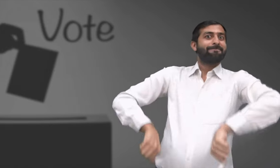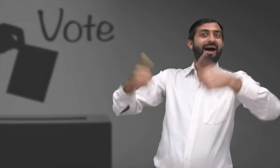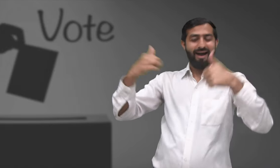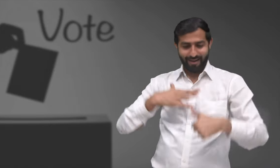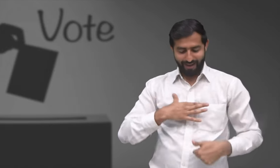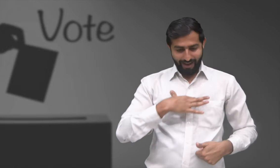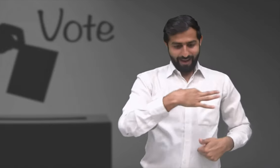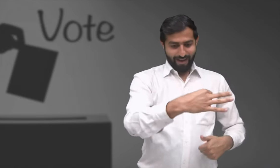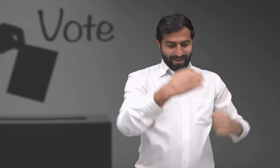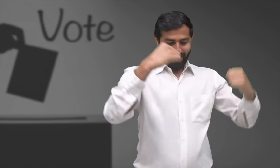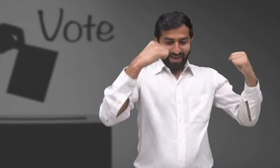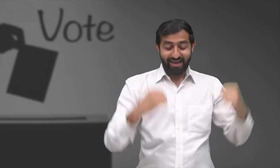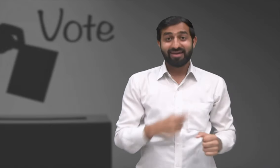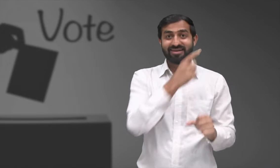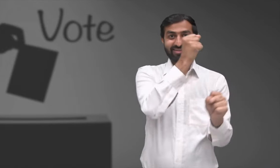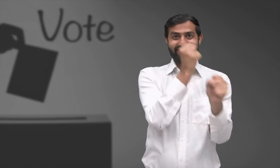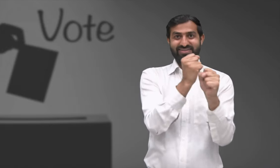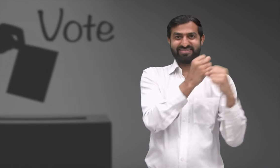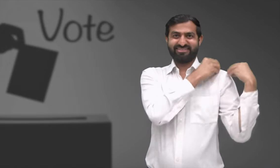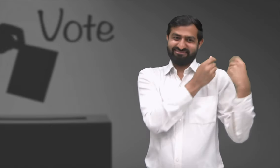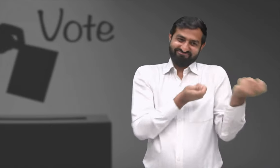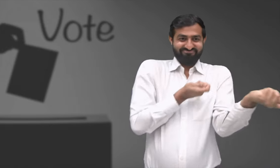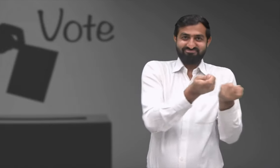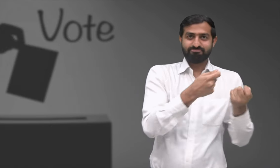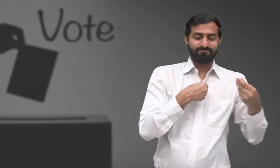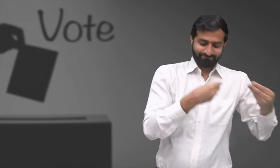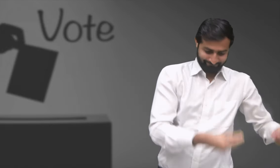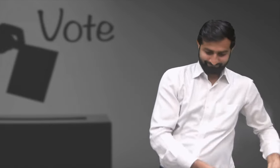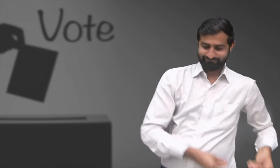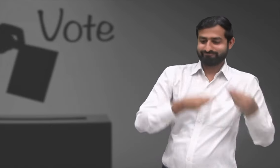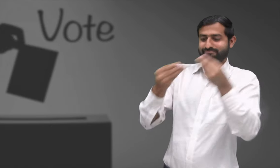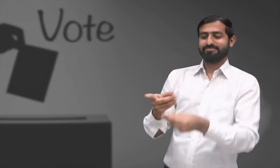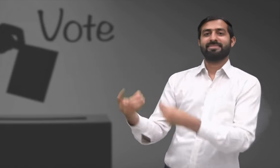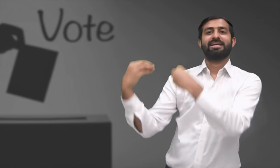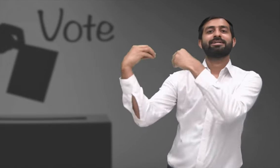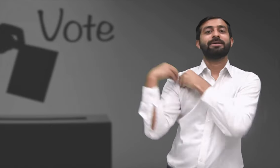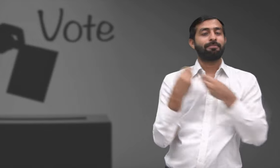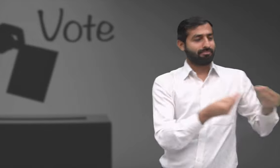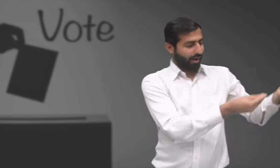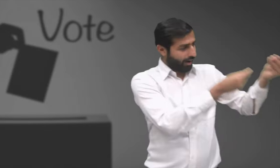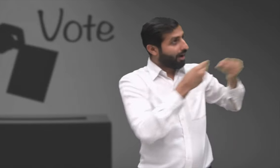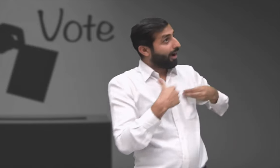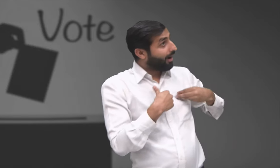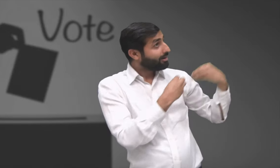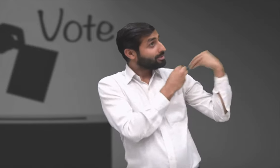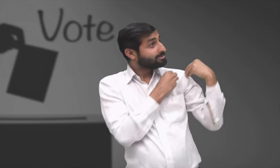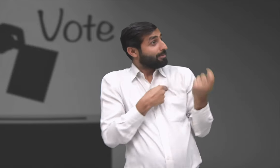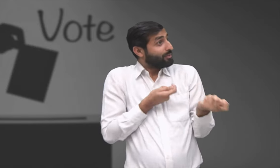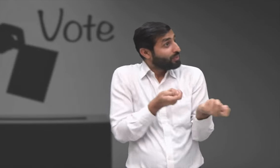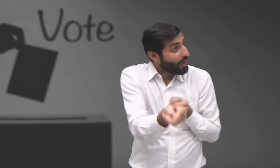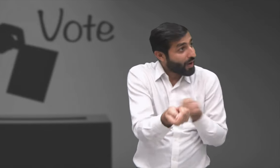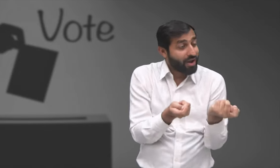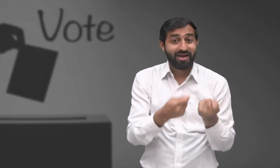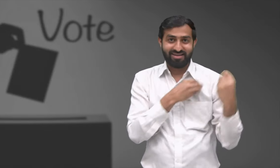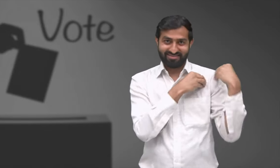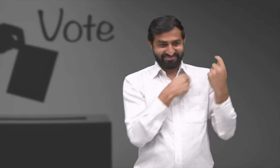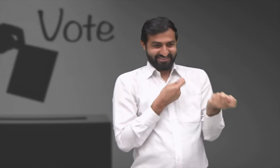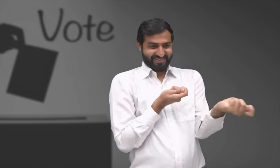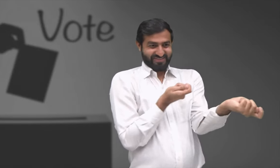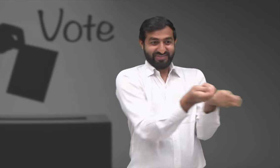चुनाव जीत जाते हैं और उन्हें सरकार चलाने की जिम्मेदारी दी जाती है इस जिम्मेदारी के अंतर्गत इन